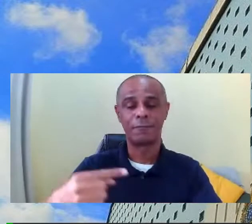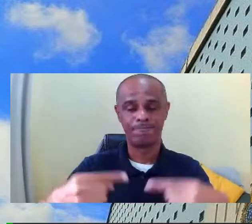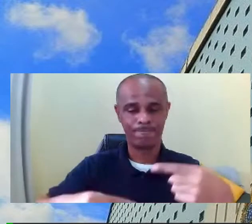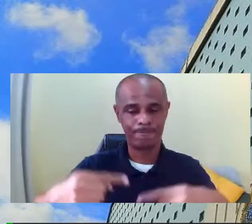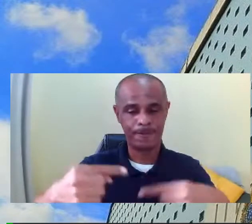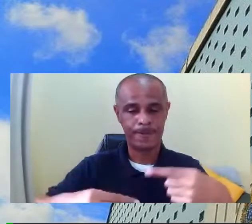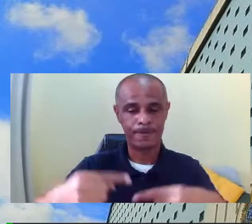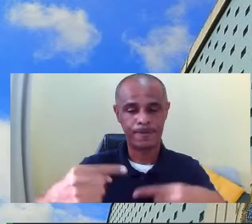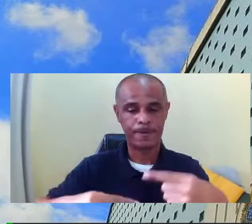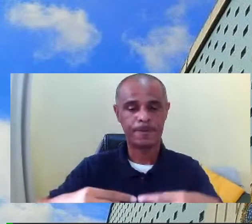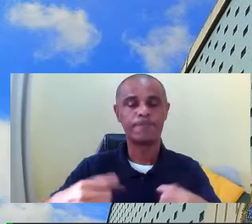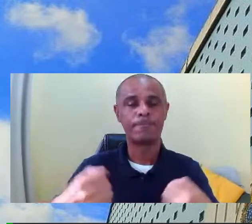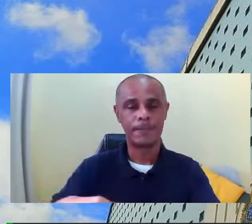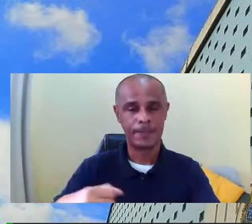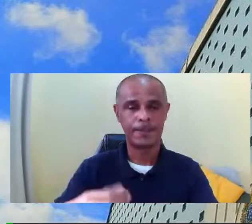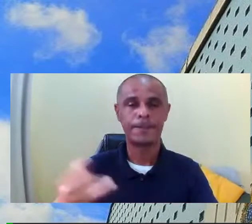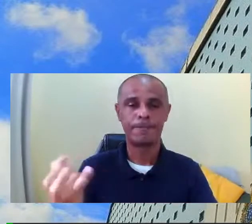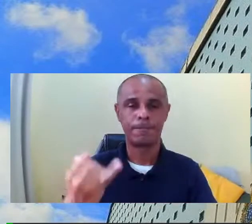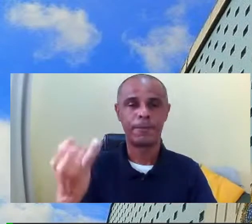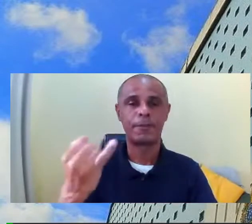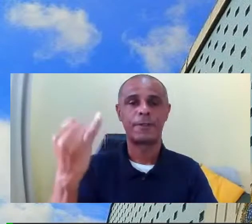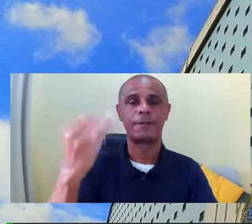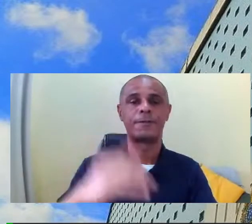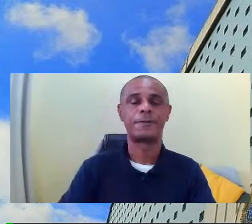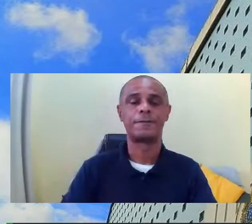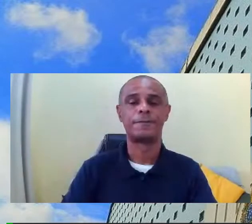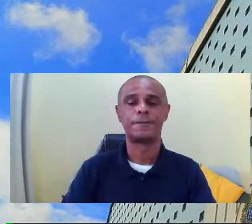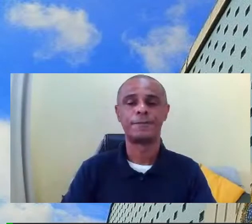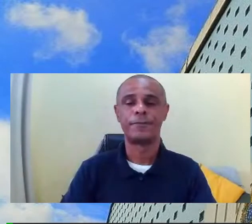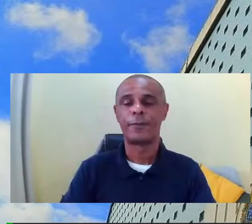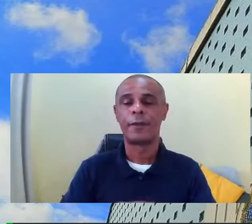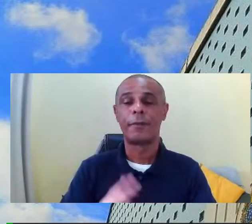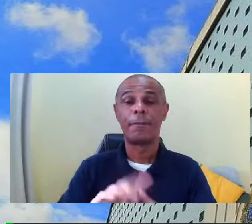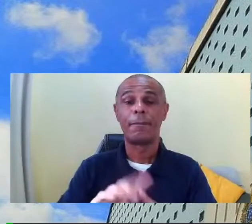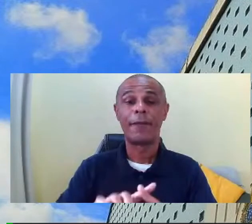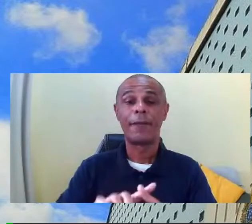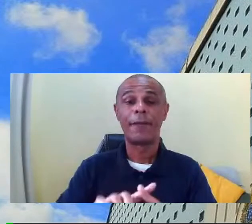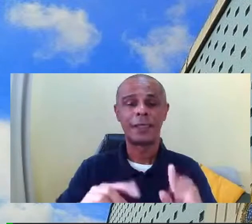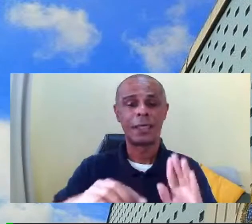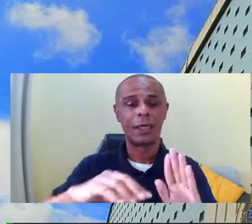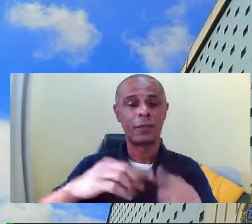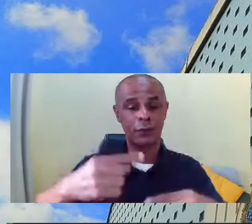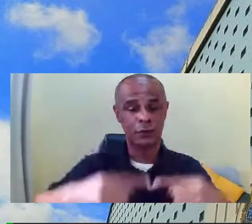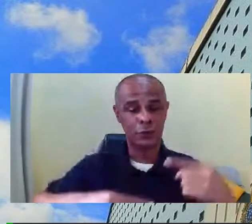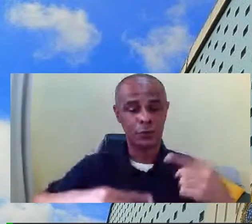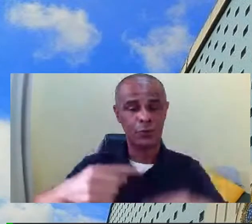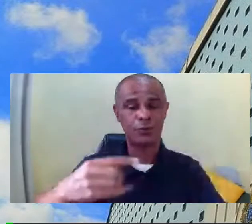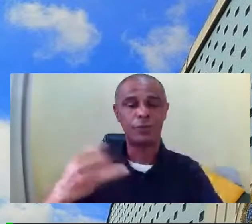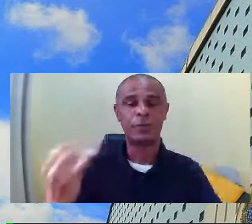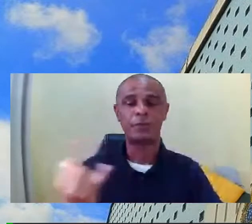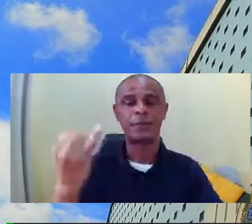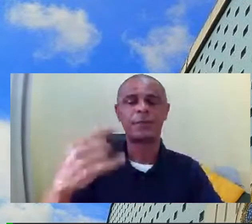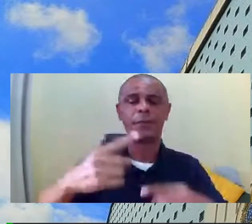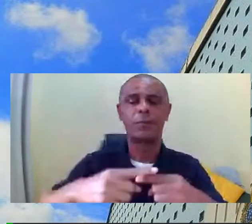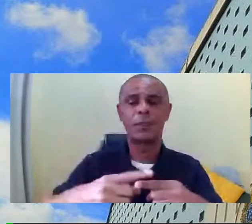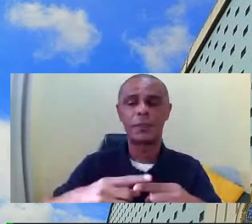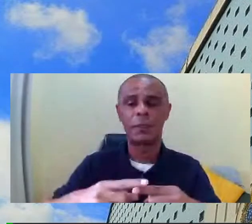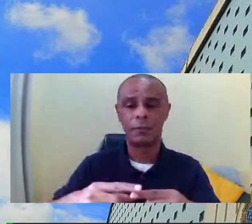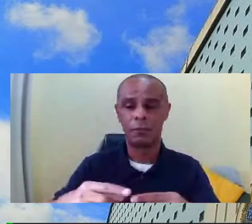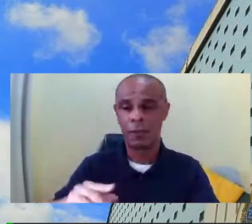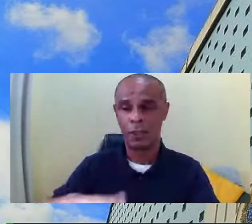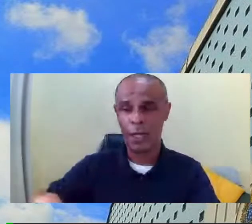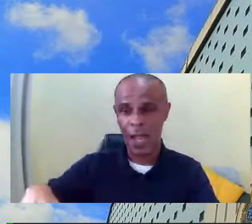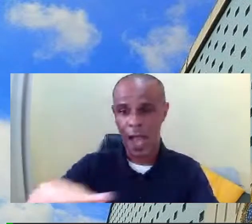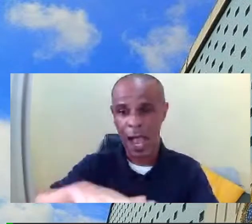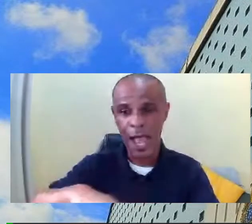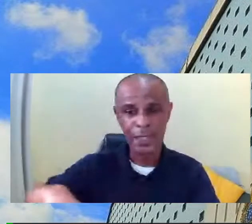sem perdão, para os filhos das classes trabalhadoras, que jovens e desconhecedores das artimanhas do